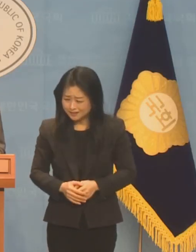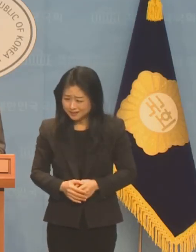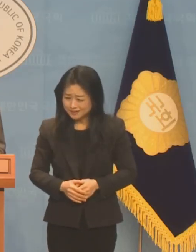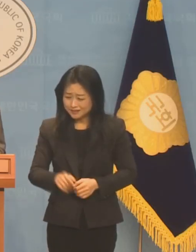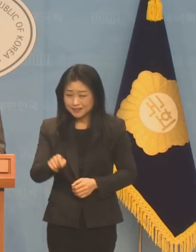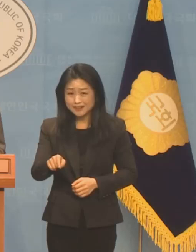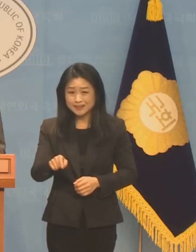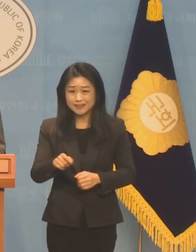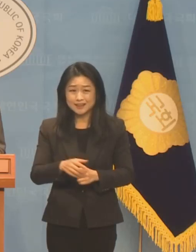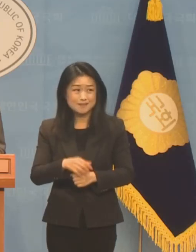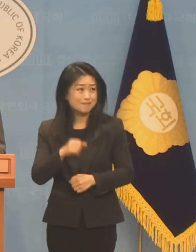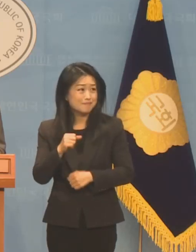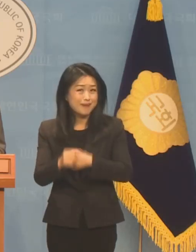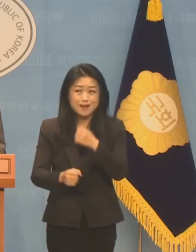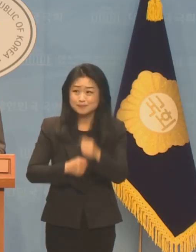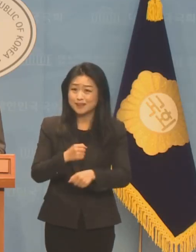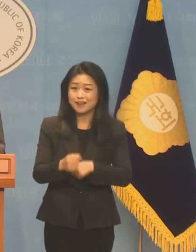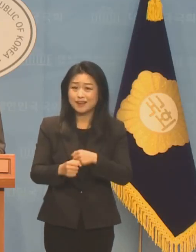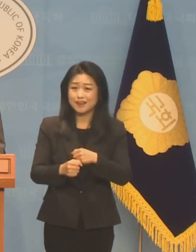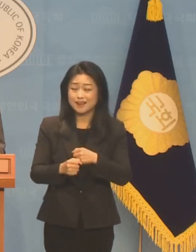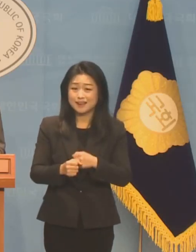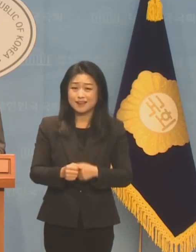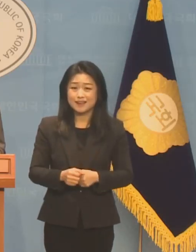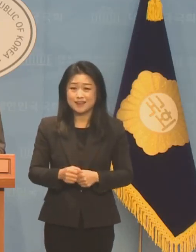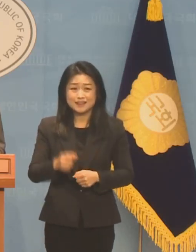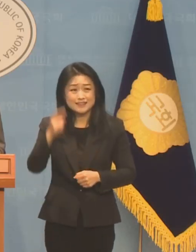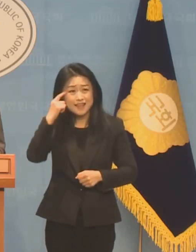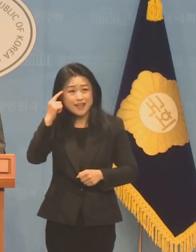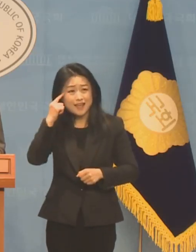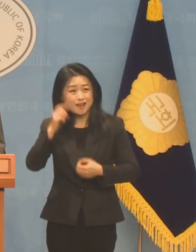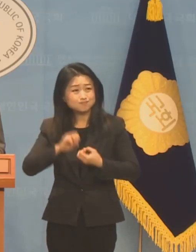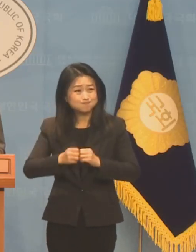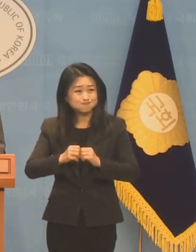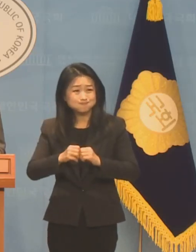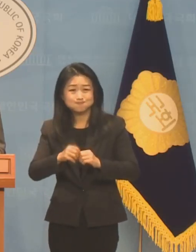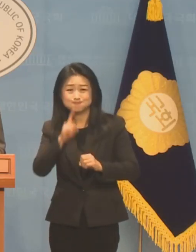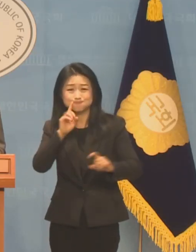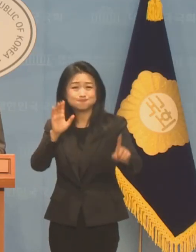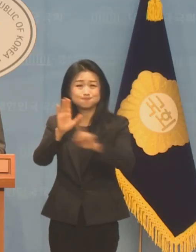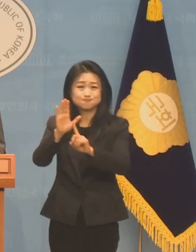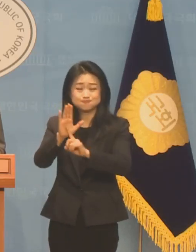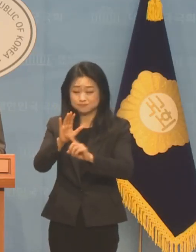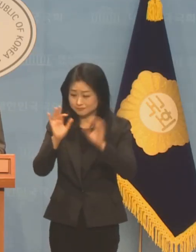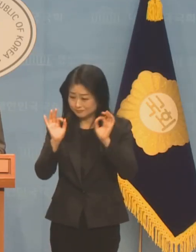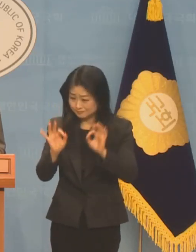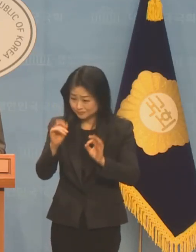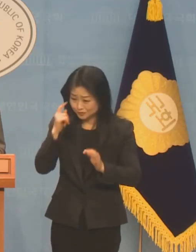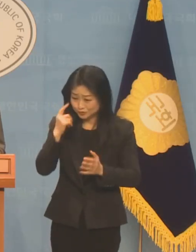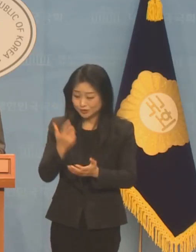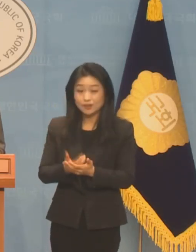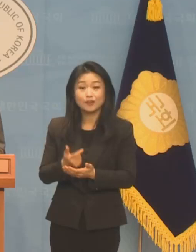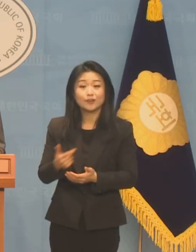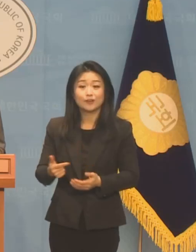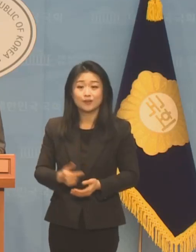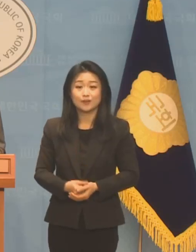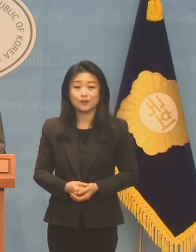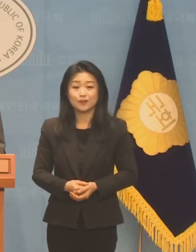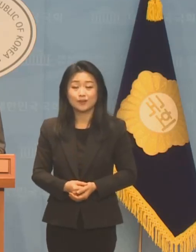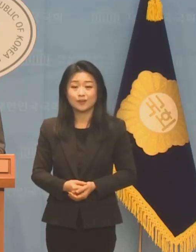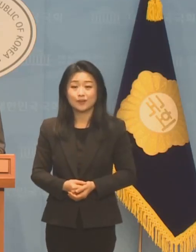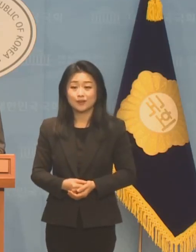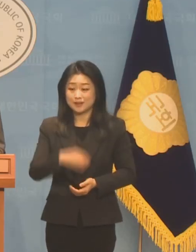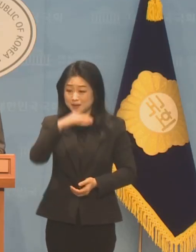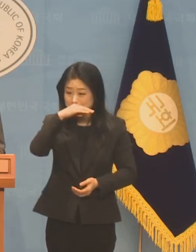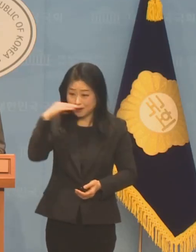벗어나겠다고 마구잡이로 파렴치한 주장을 쏟아내는 모습에 경악을 금할 수 없습니다.